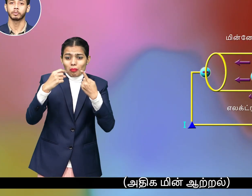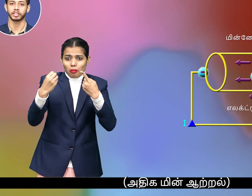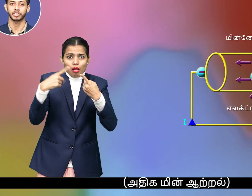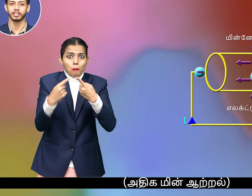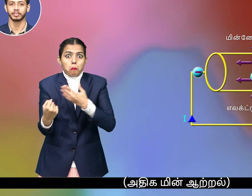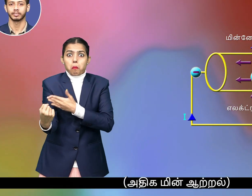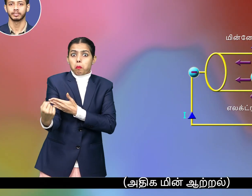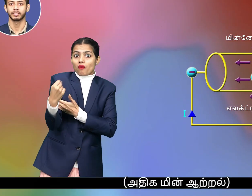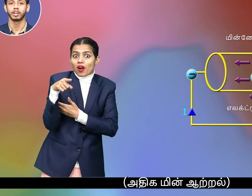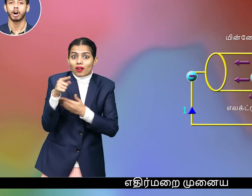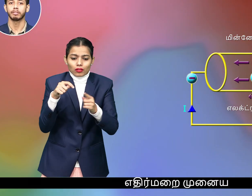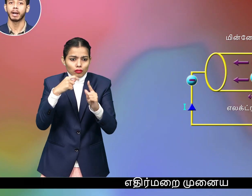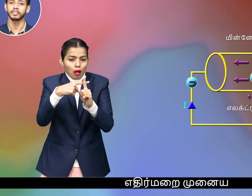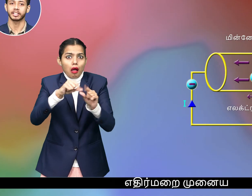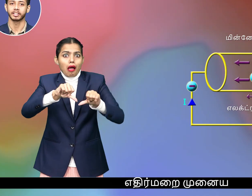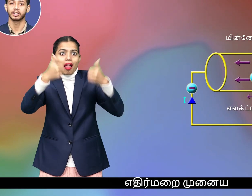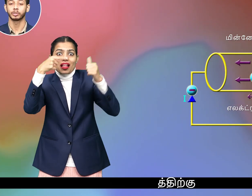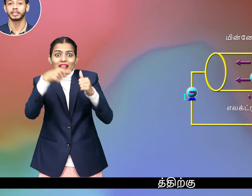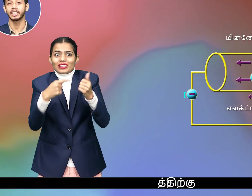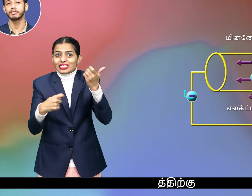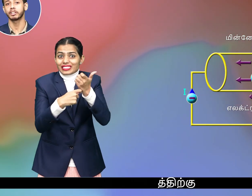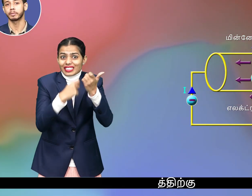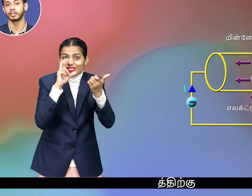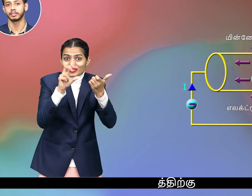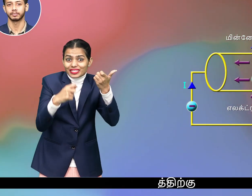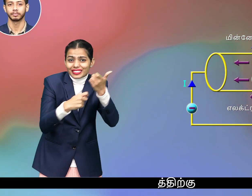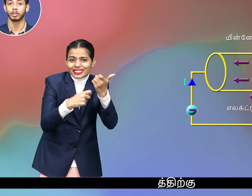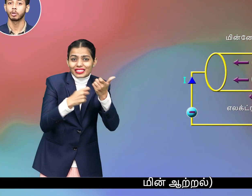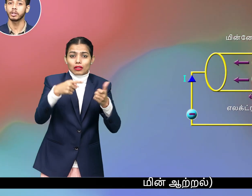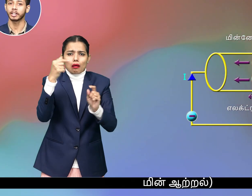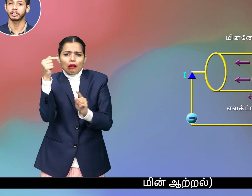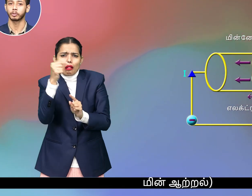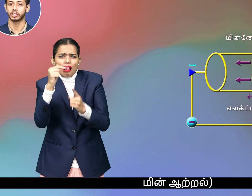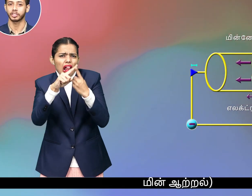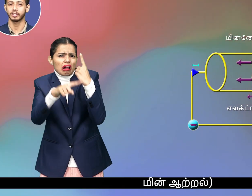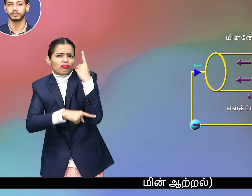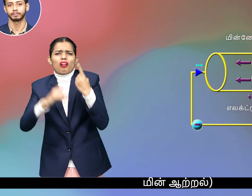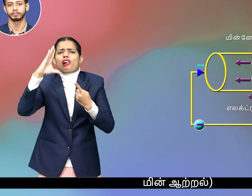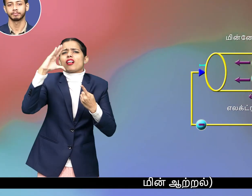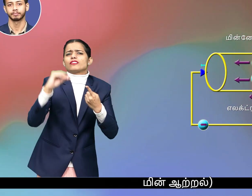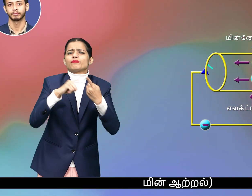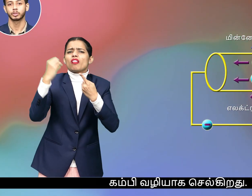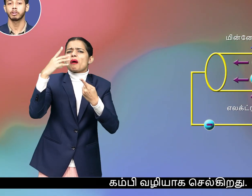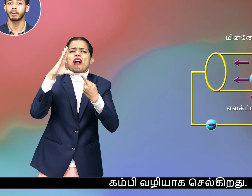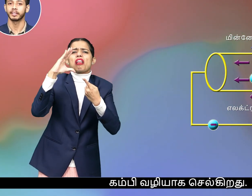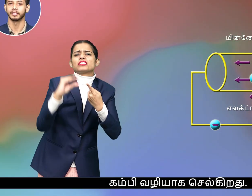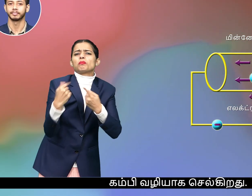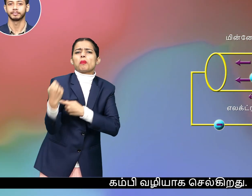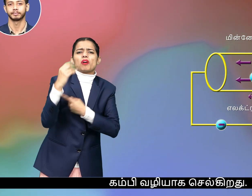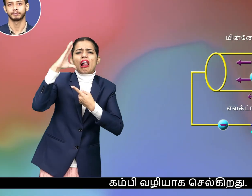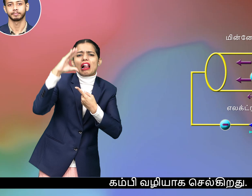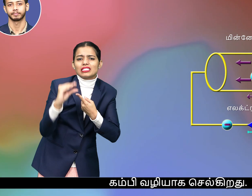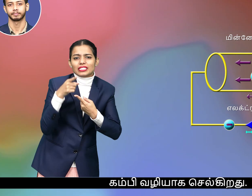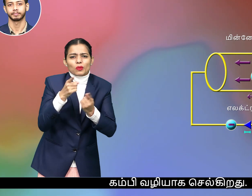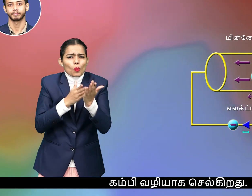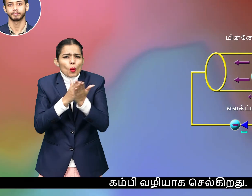அதிக மின்னழுத்தம், எதிர்மறை முனையத்திற்கு, அதாவது குறைந்த மின்னழுத்தம் கம்பி வழியாக